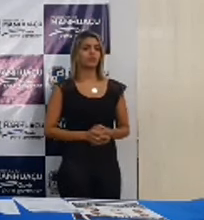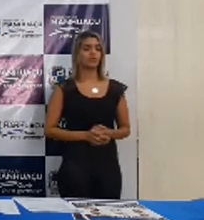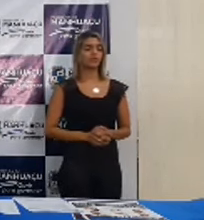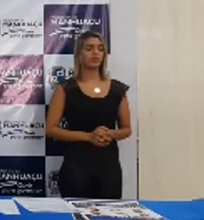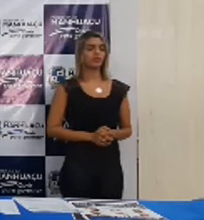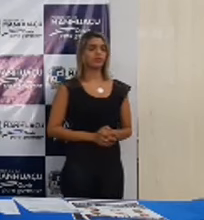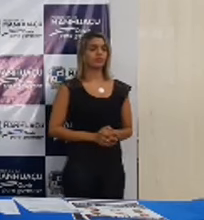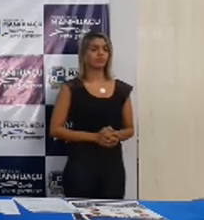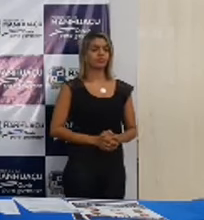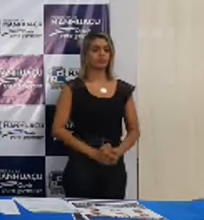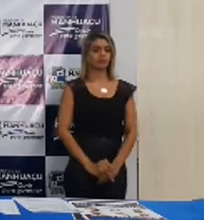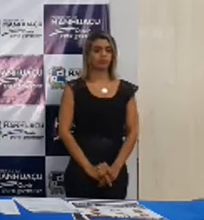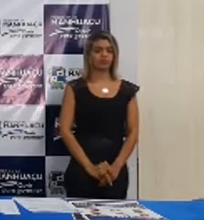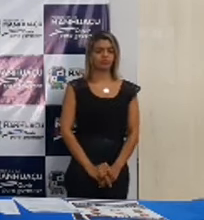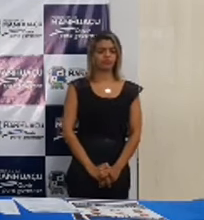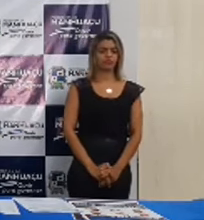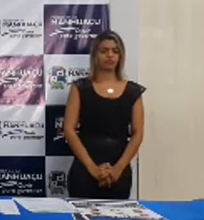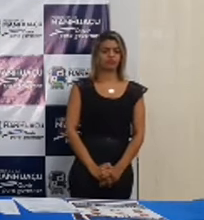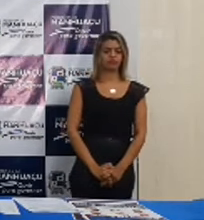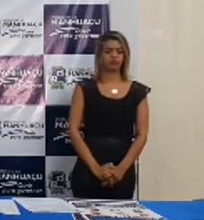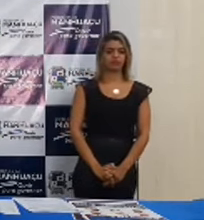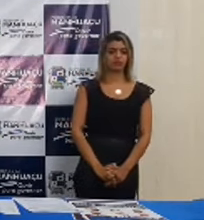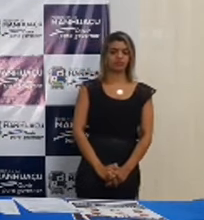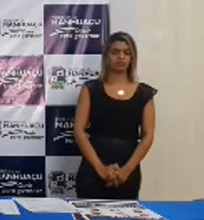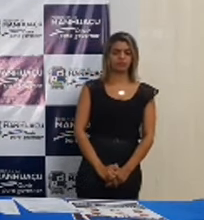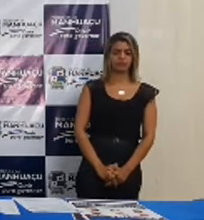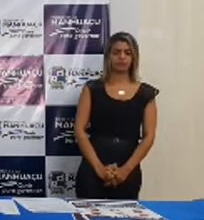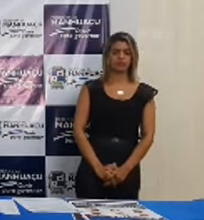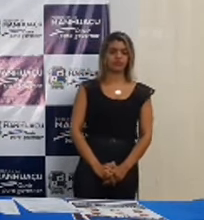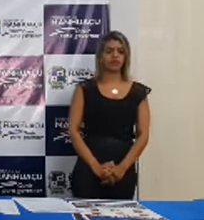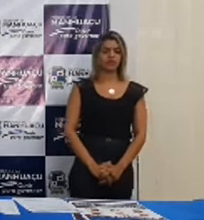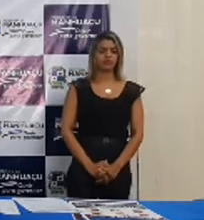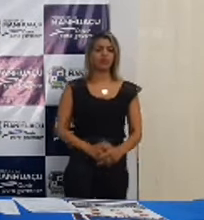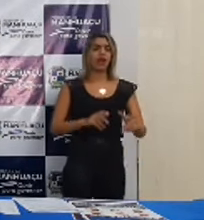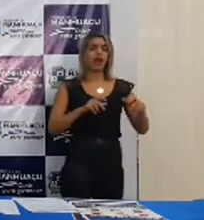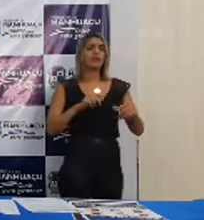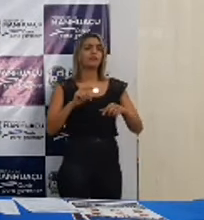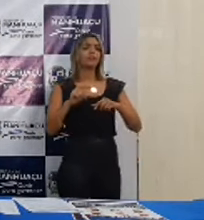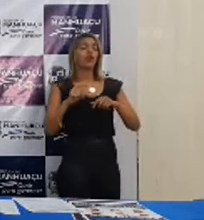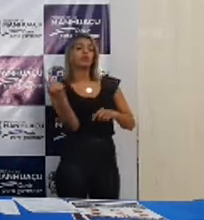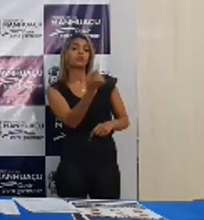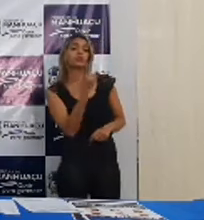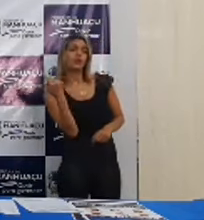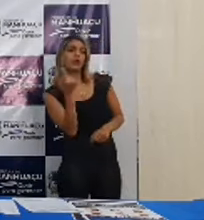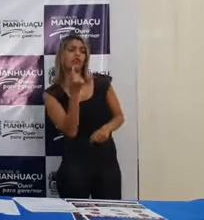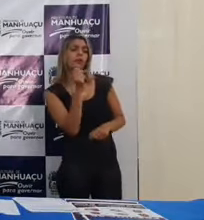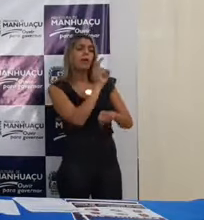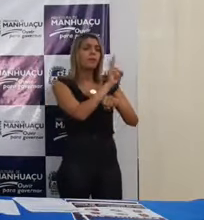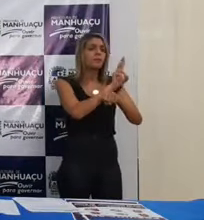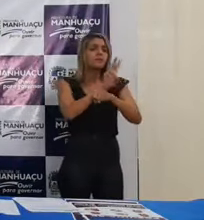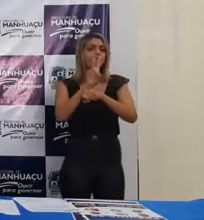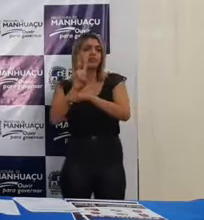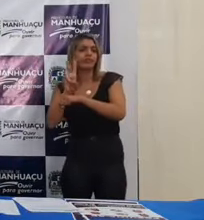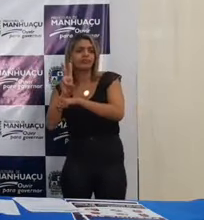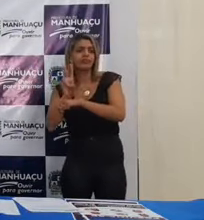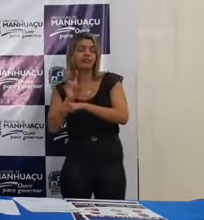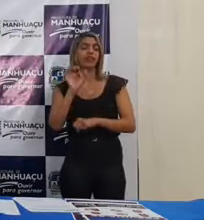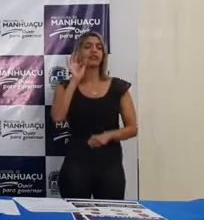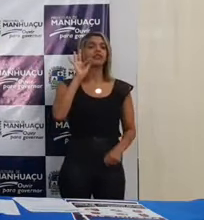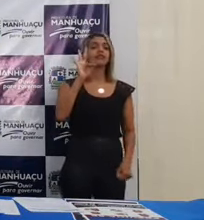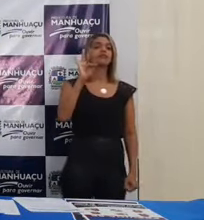intervir na administração de uma empresa. Ele tem sim de fiscalizar, que vai ser o nosso âmbito a partir de hoje,